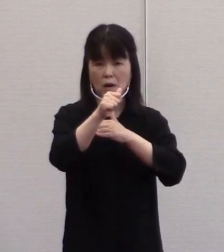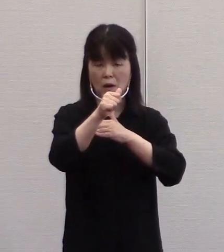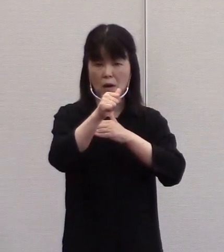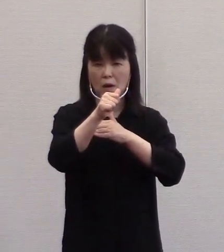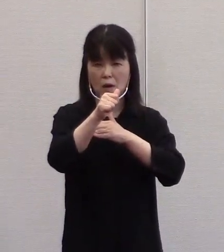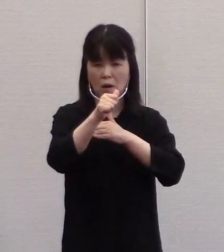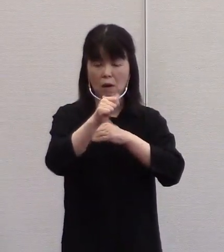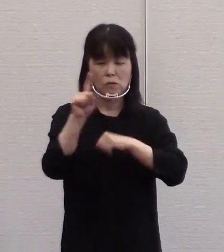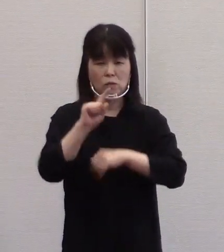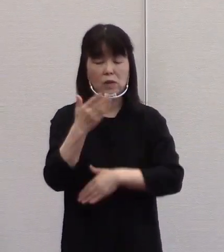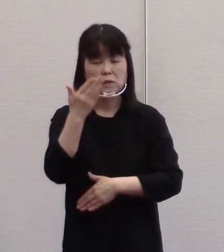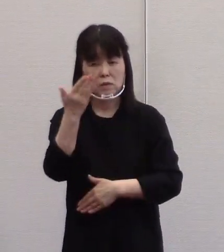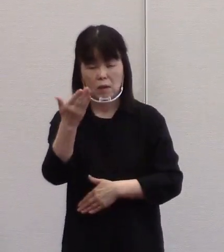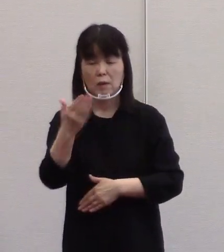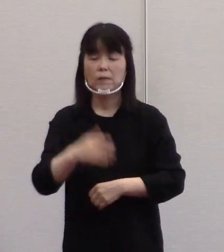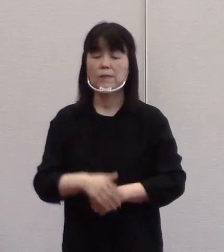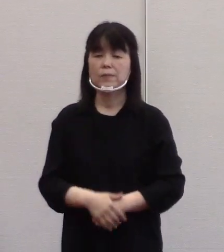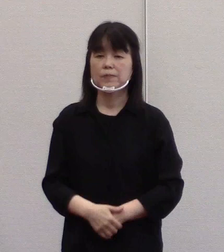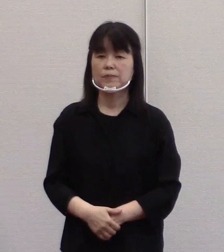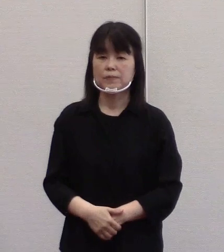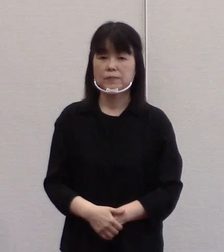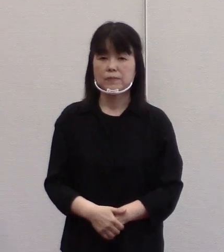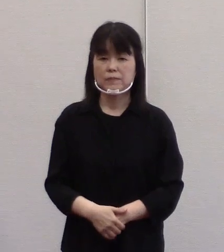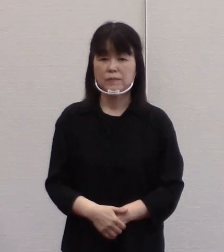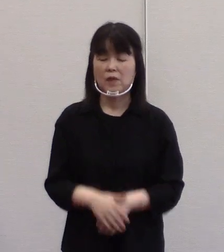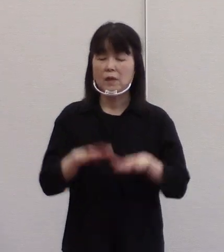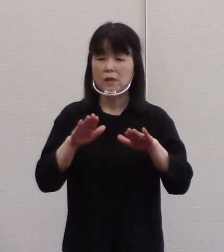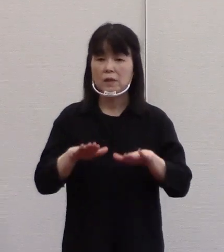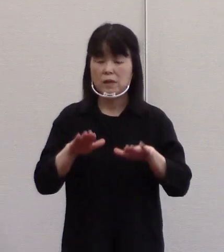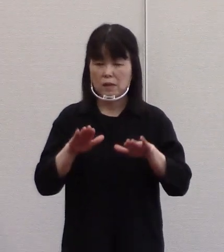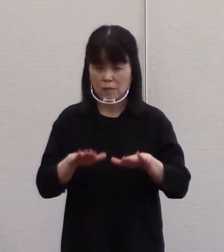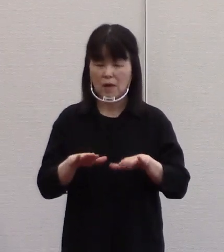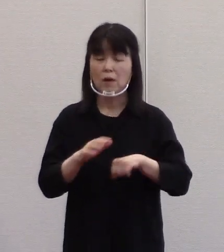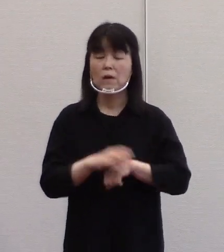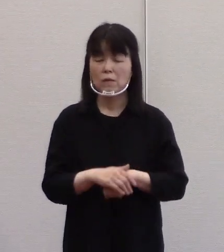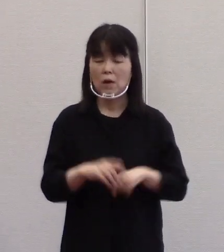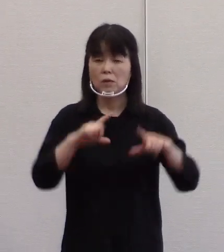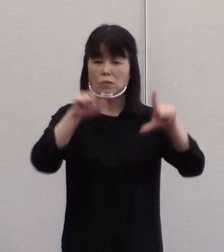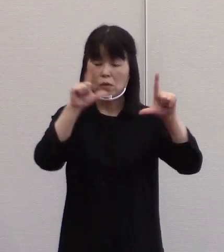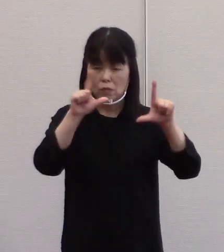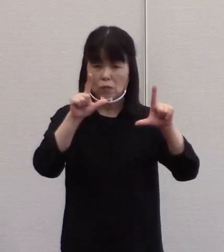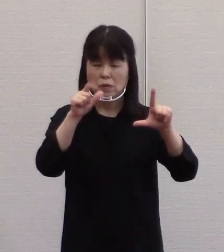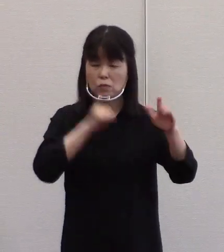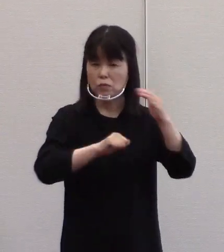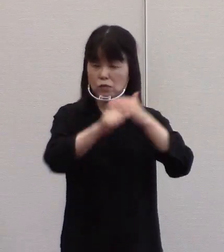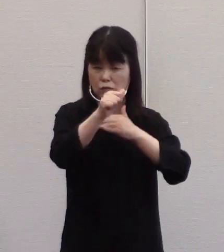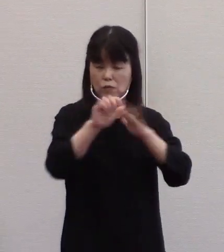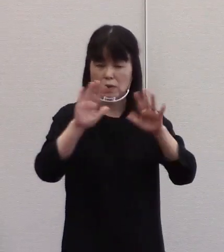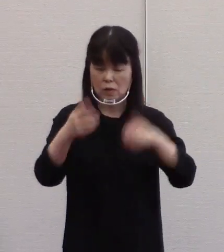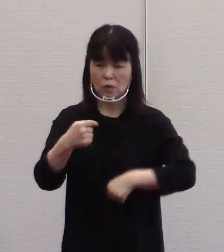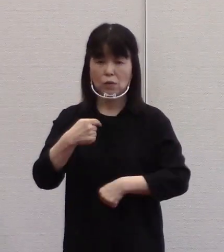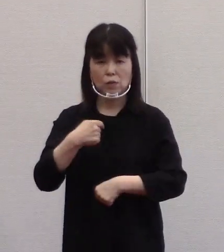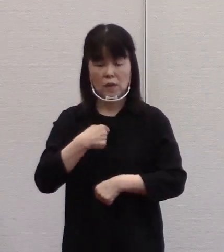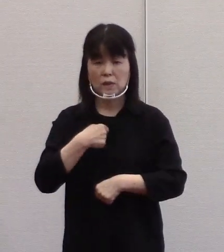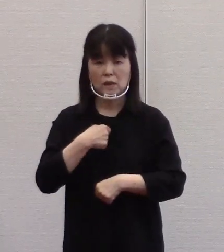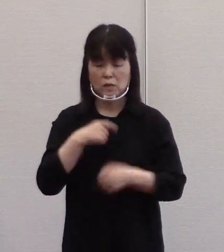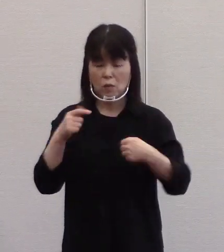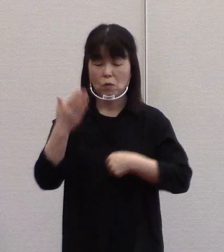ってらっしゃらないんでしょうか。 やってないですね。私自身も3月から一度も上京はしたことは